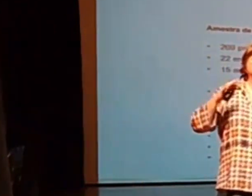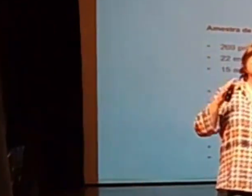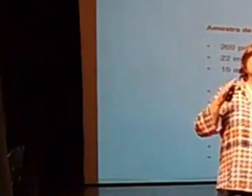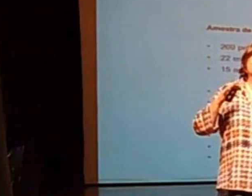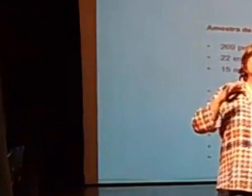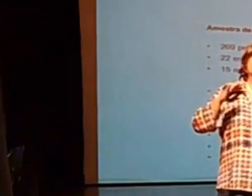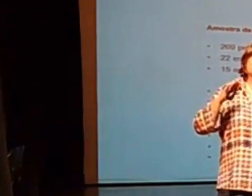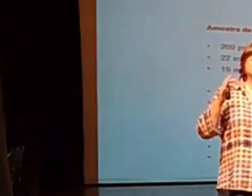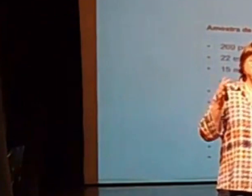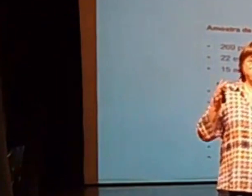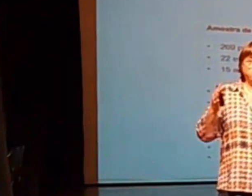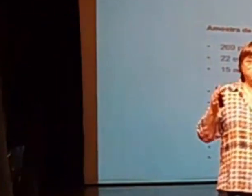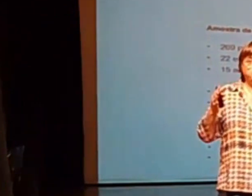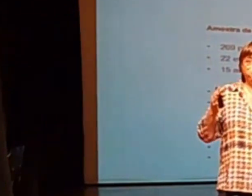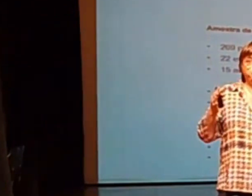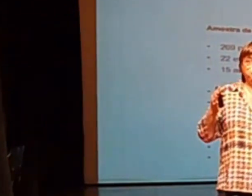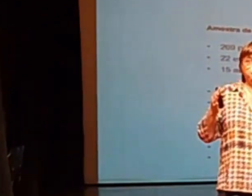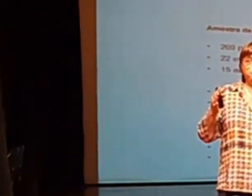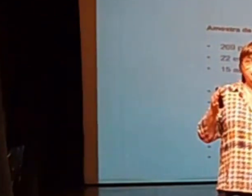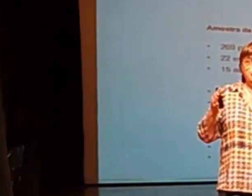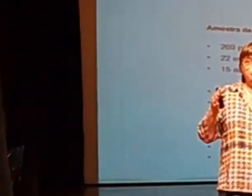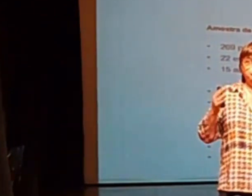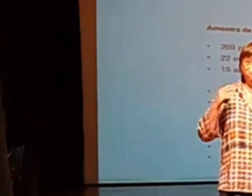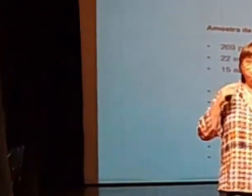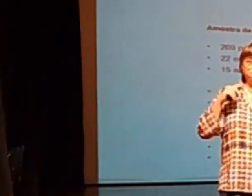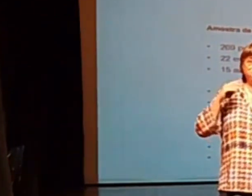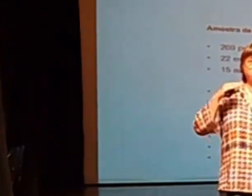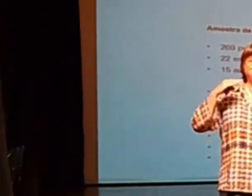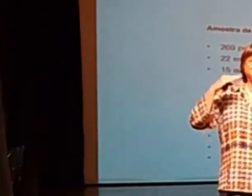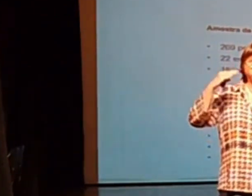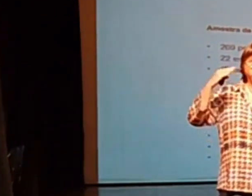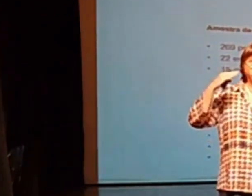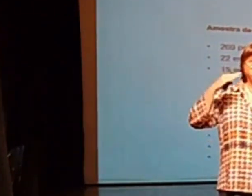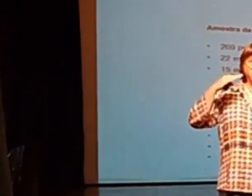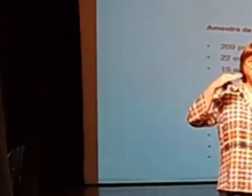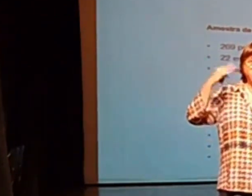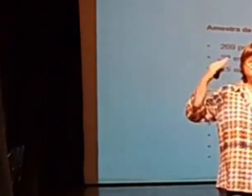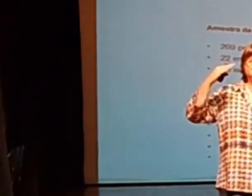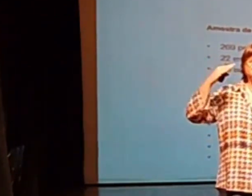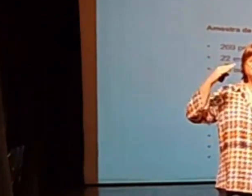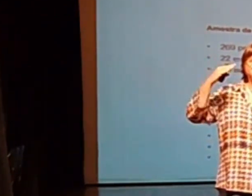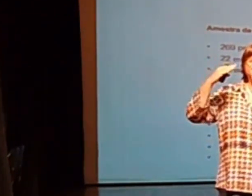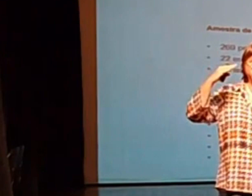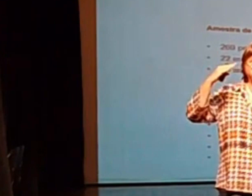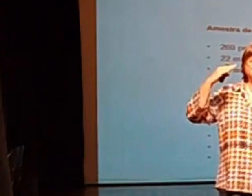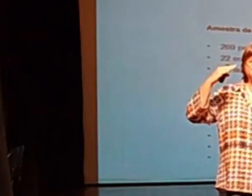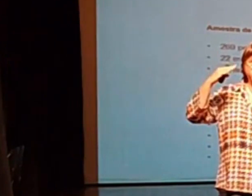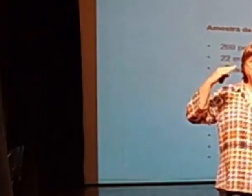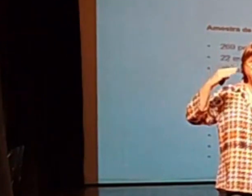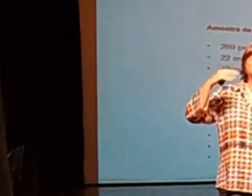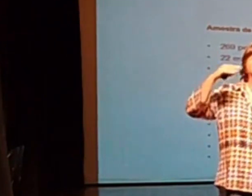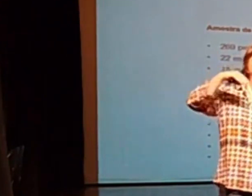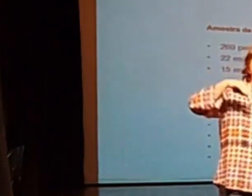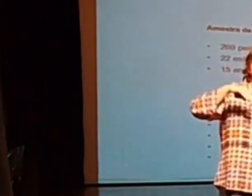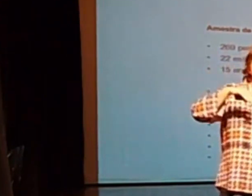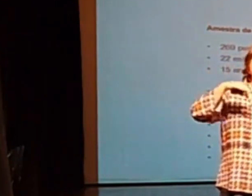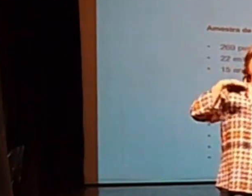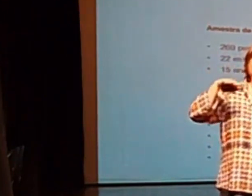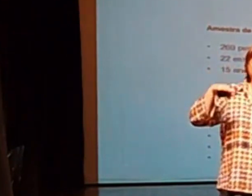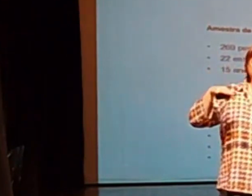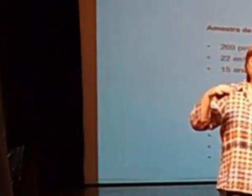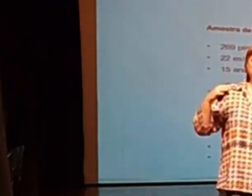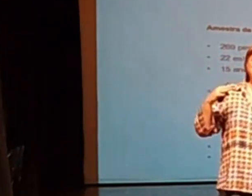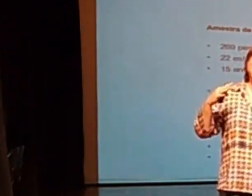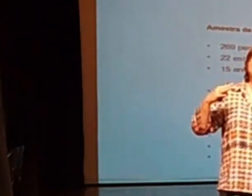atinge mais ou menos 80% a 85% das mulheres. Como também é um número, a idade é um pouco mais avançada, e a gente